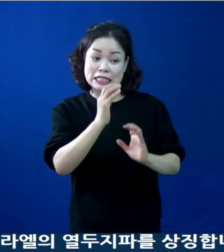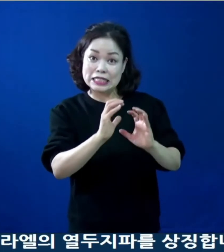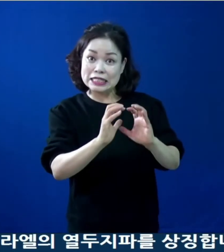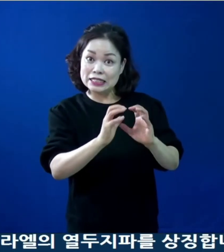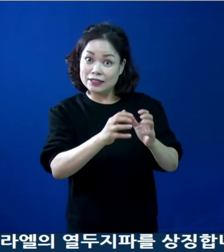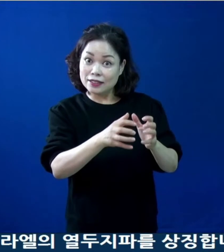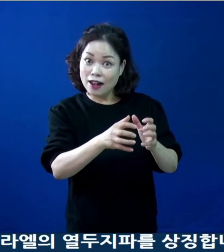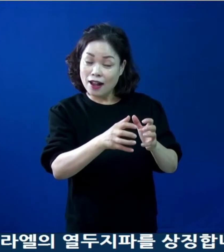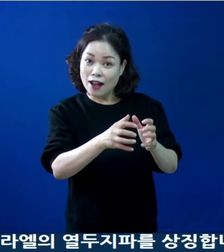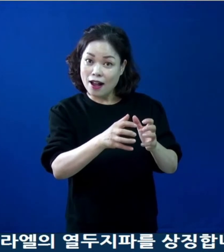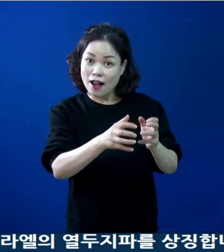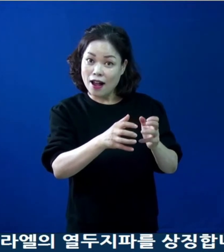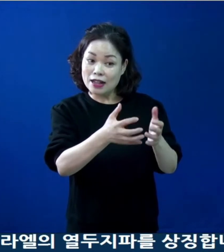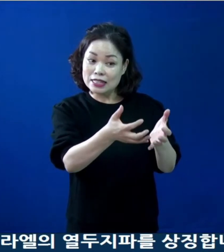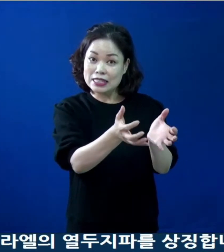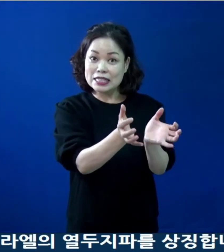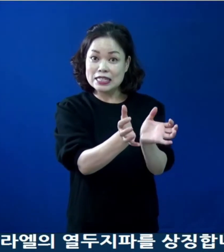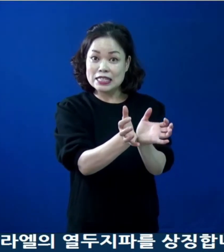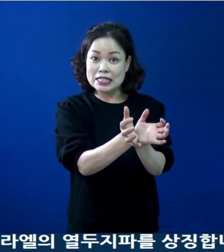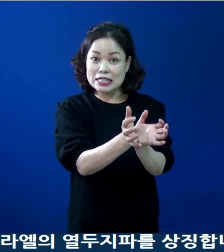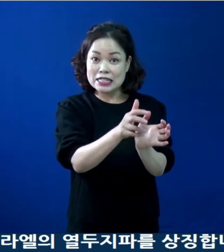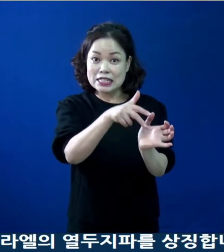이스라엘의 지파가